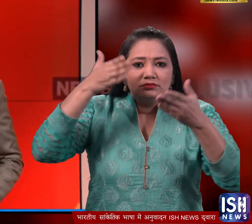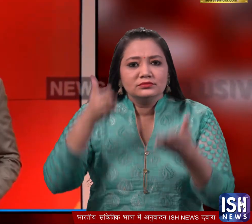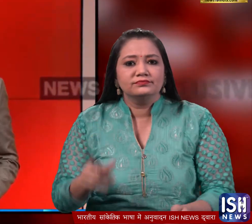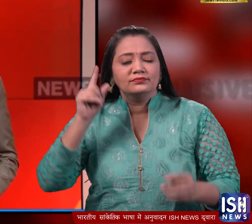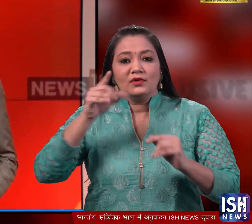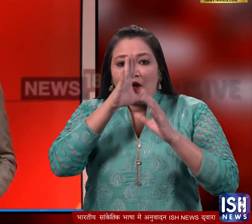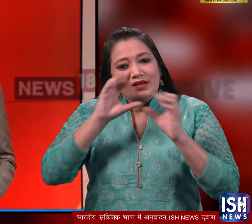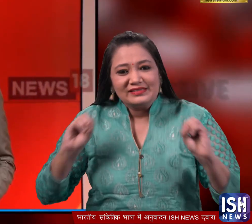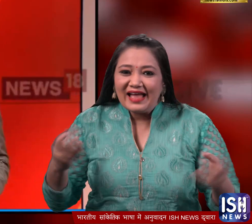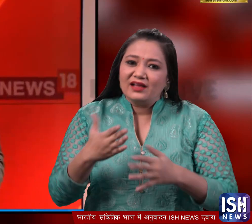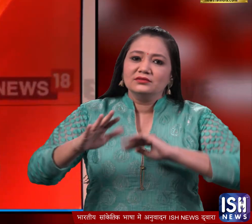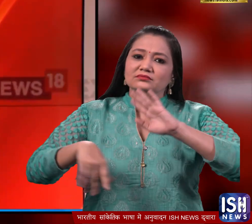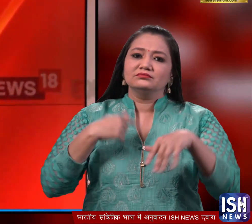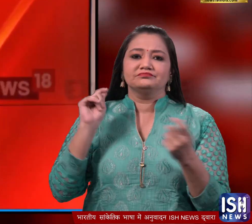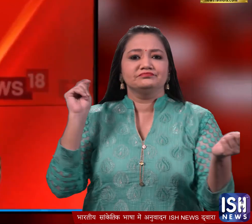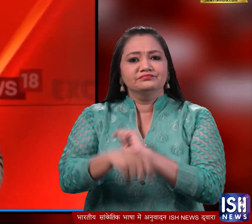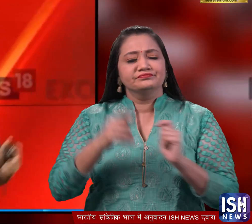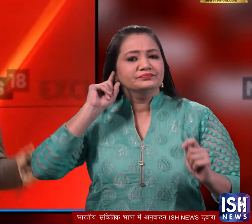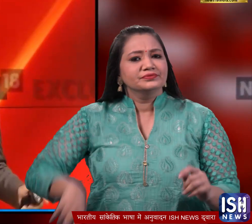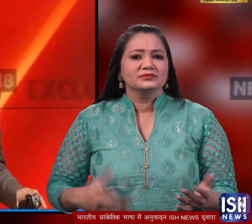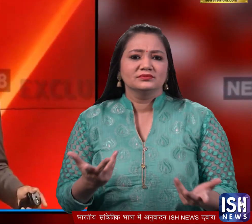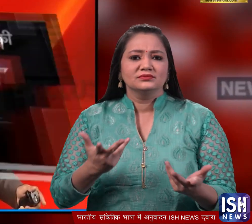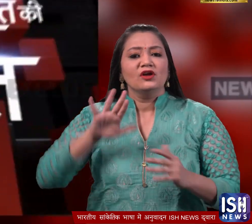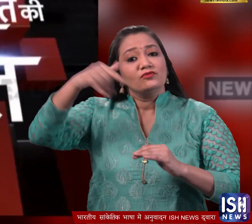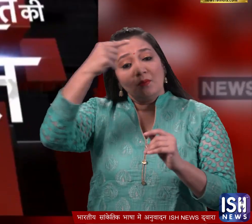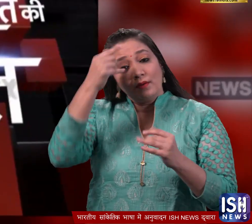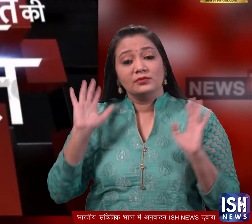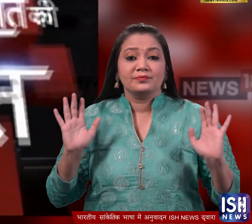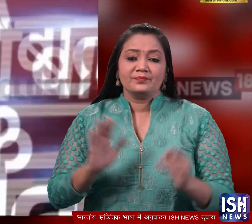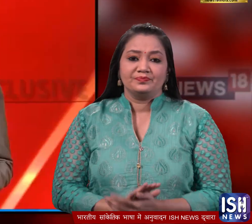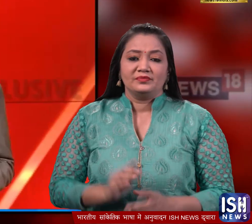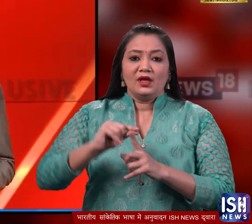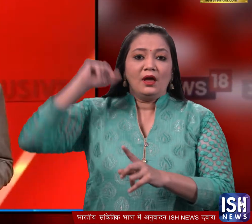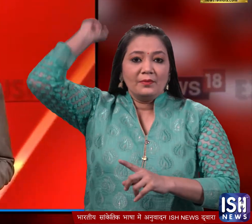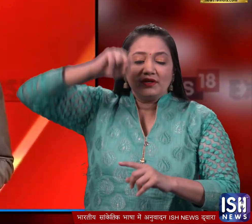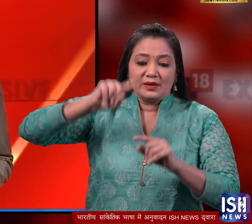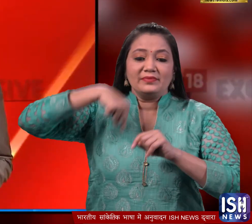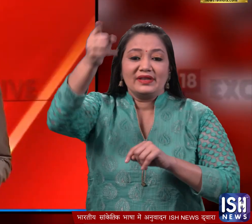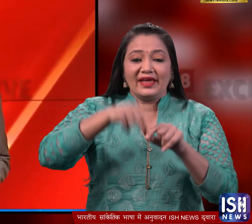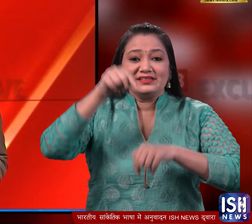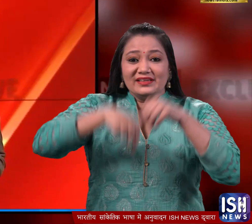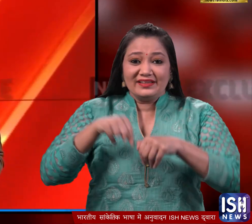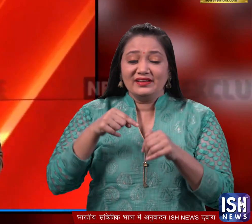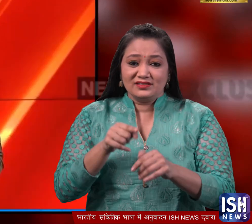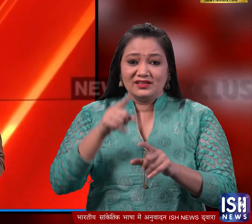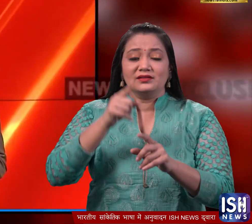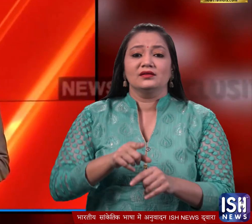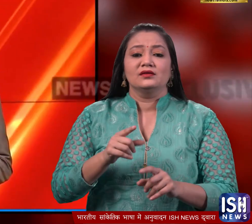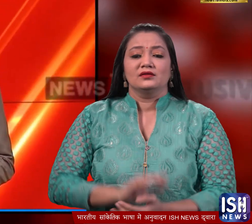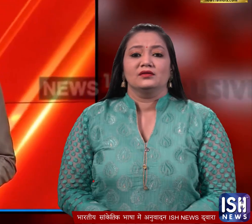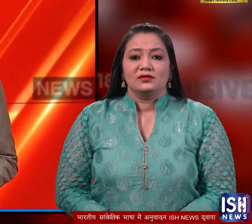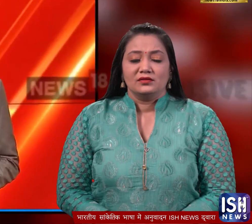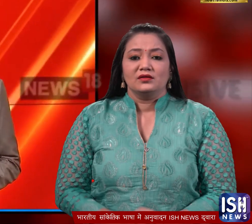थे, लेकिन छूट मिलते ही मनमानी पर उतर आए, जो उन्हीं पर भारी पड़ सकती। पंजाब में अगले साल होने वाले विधानसभा चुनाव से